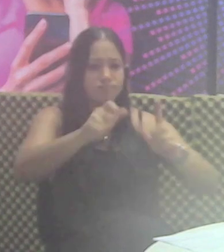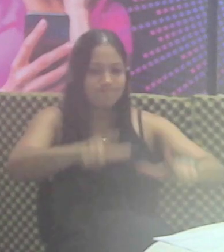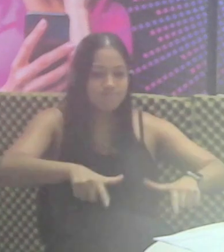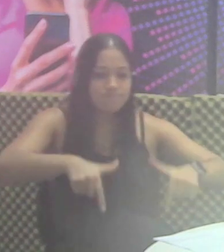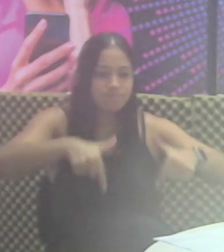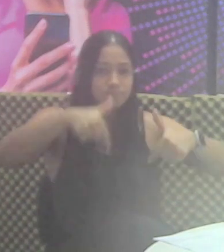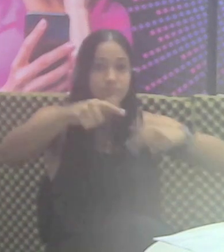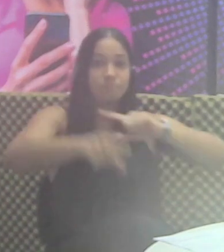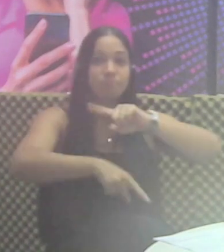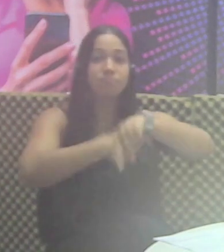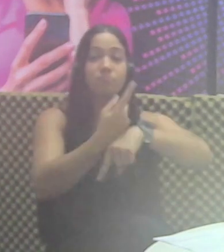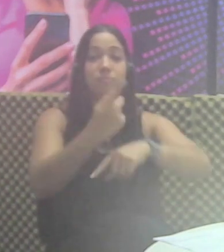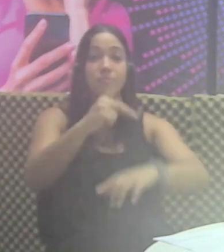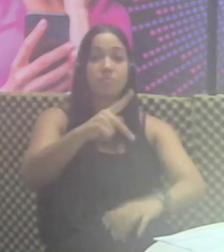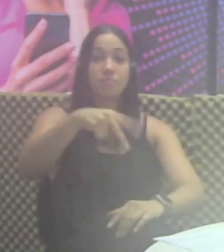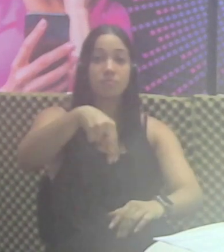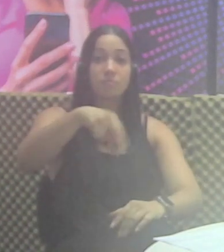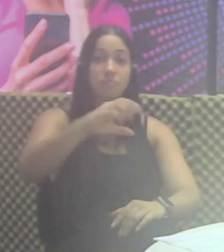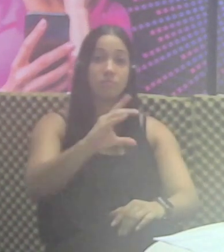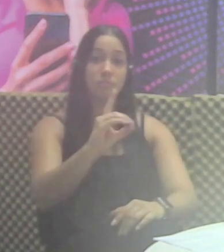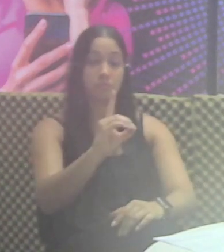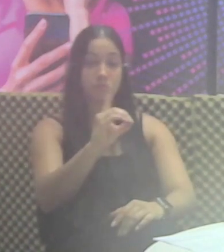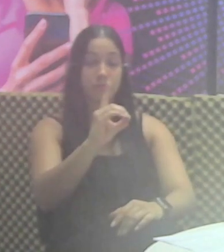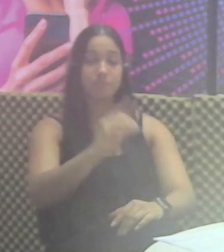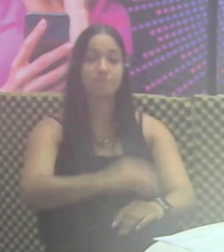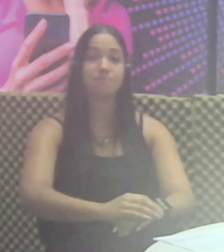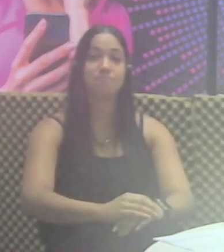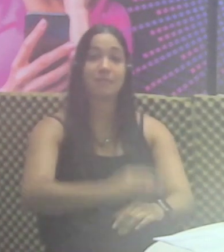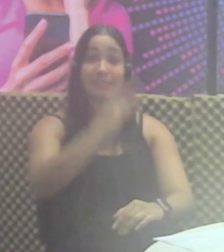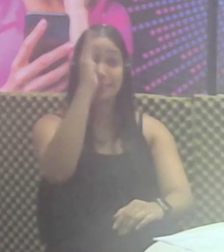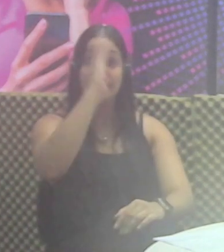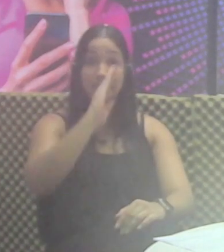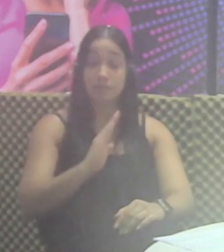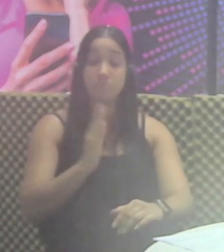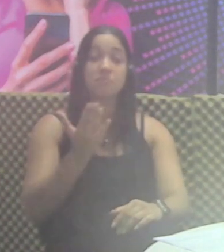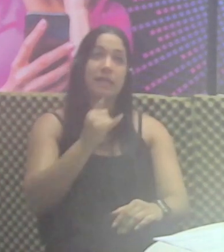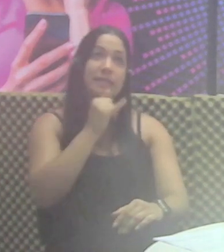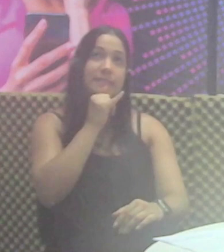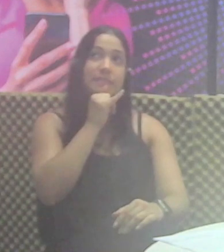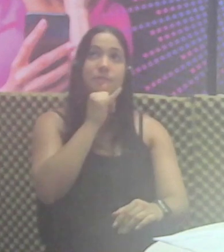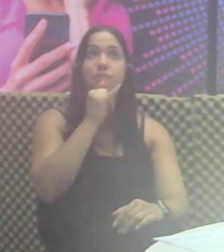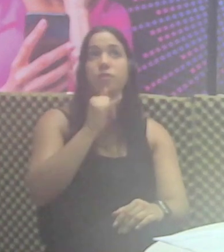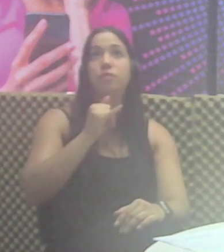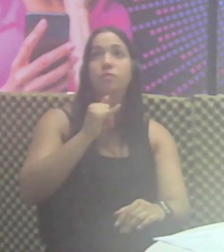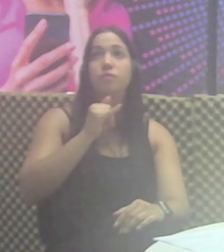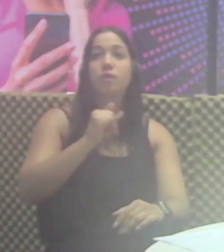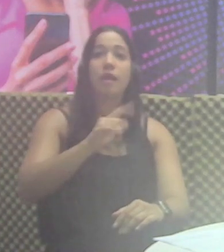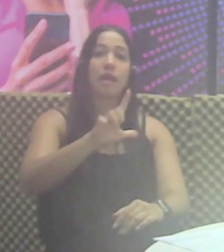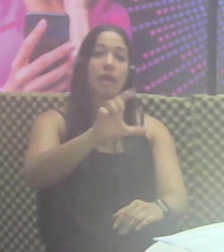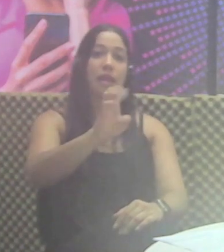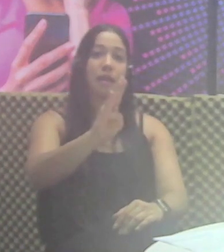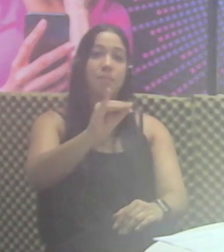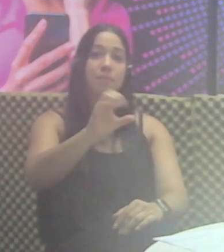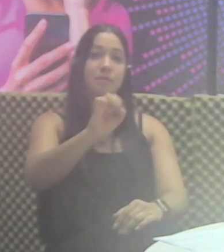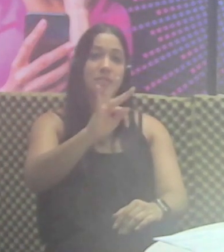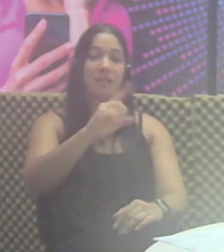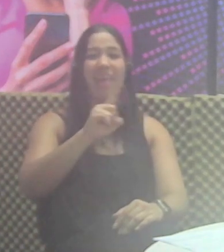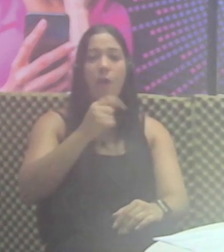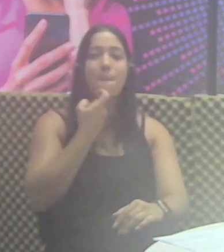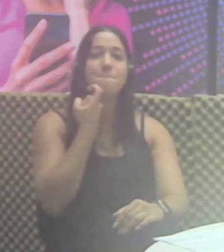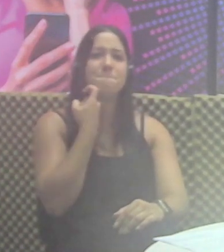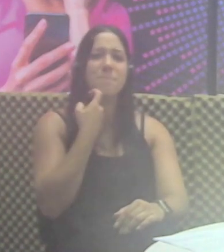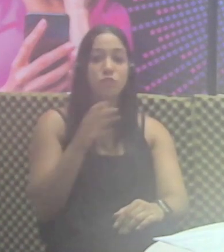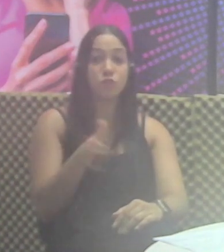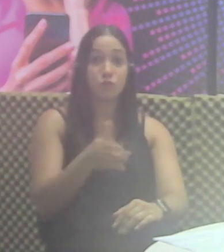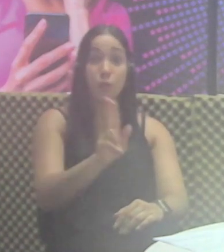do PNCD, além do Programa Nacional. Então, Uberlândia tem, por exemplo, o uso do lebiste, que é o peixe. Não é toda cidade que